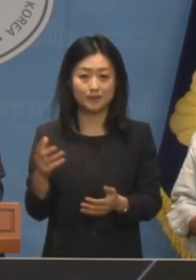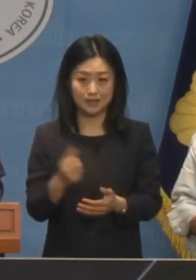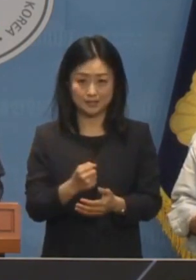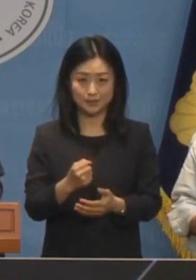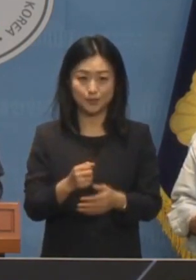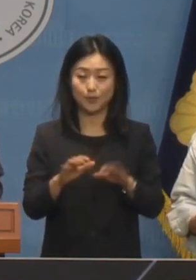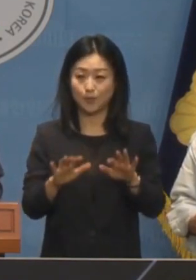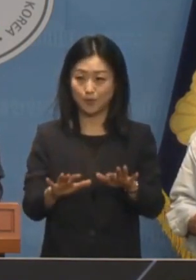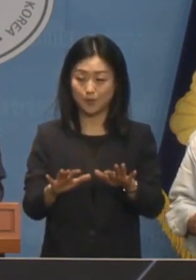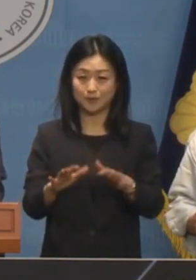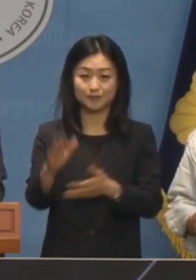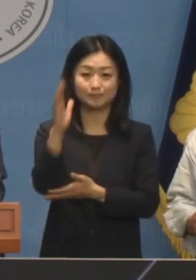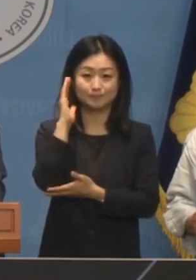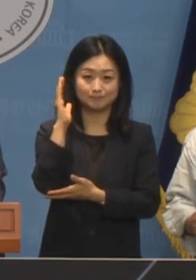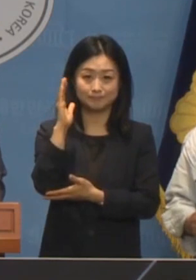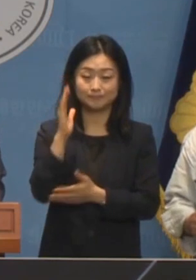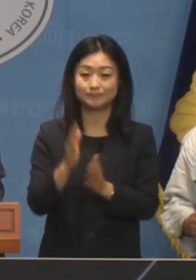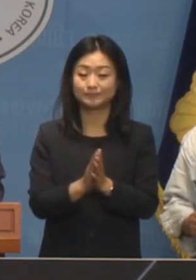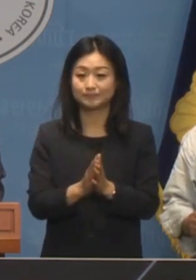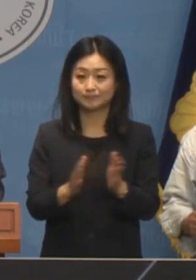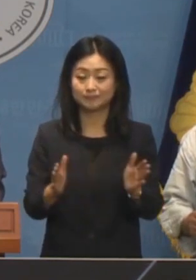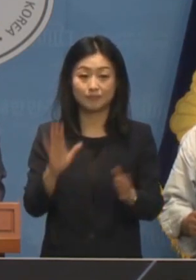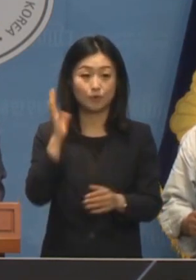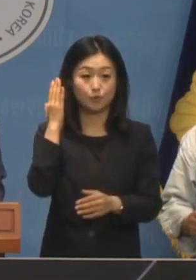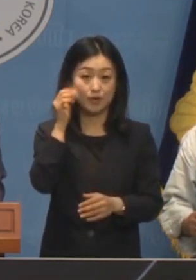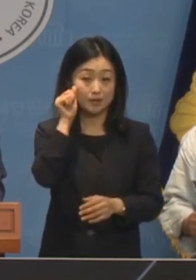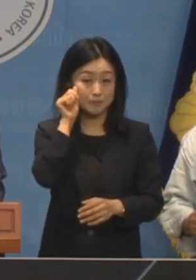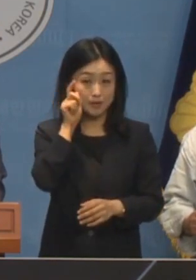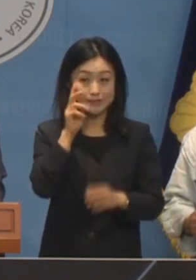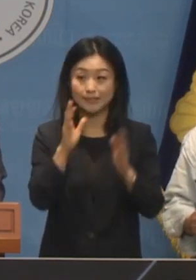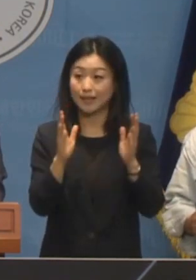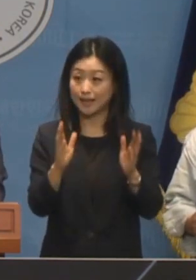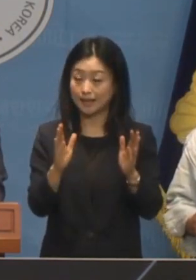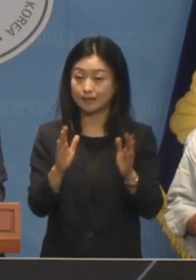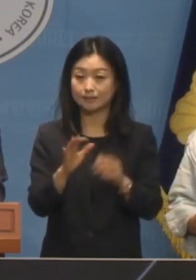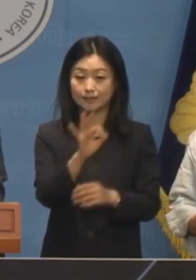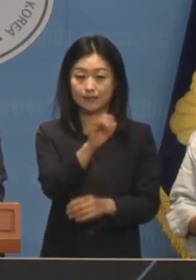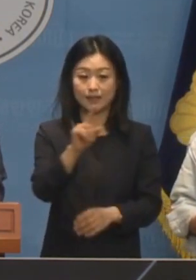이 자리에 섰습니다. 최근 며칠간 우리는